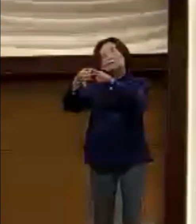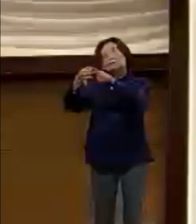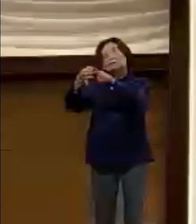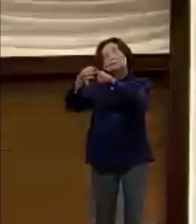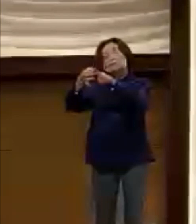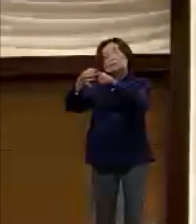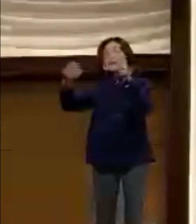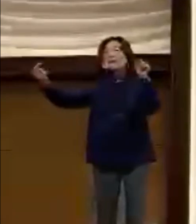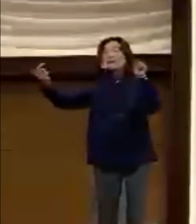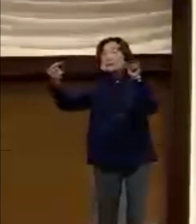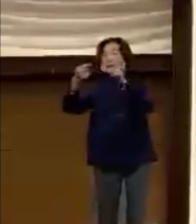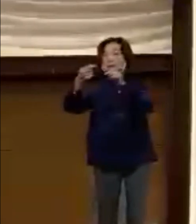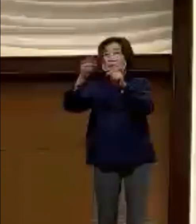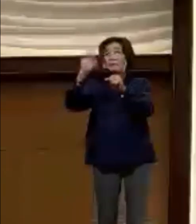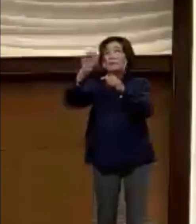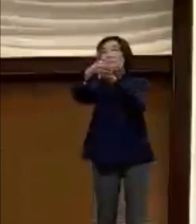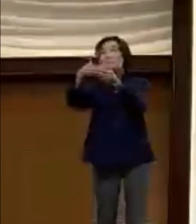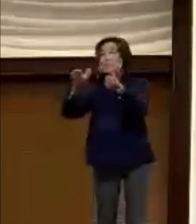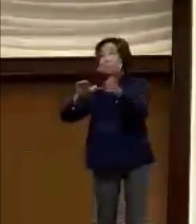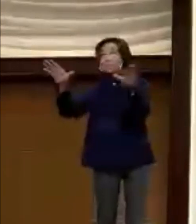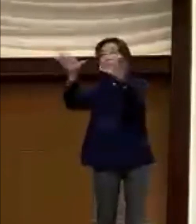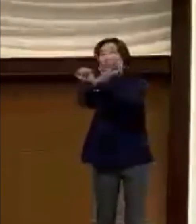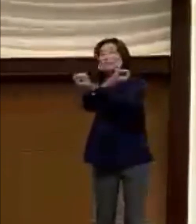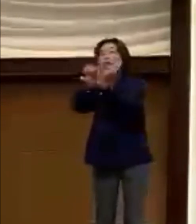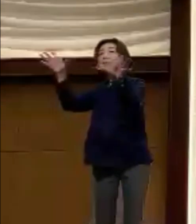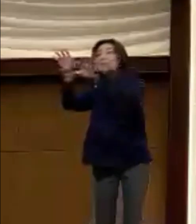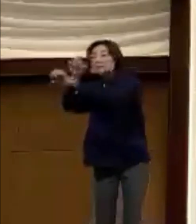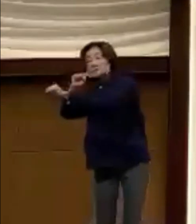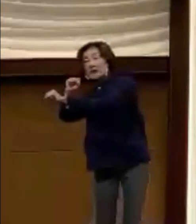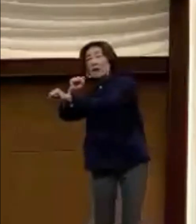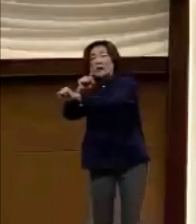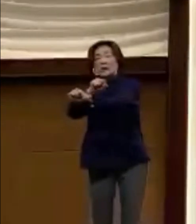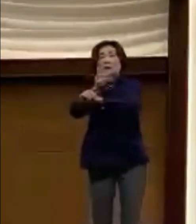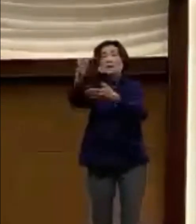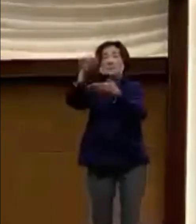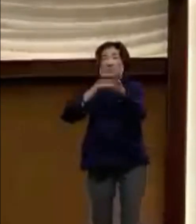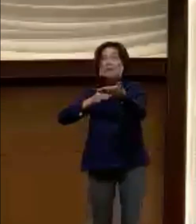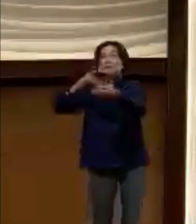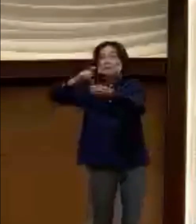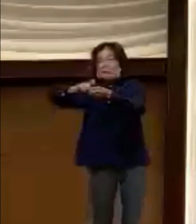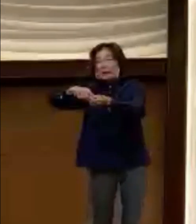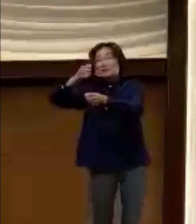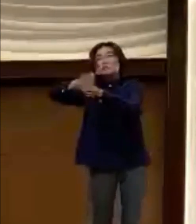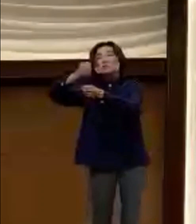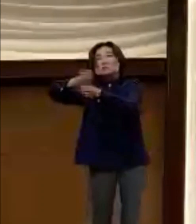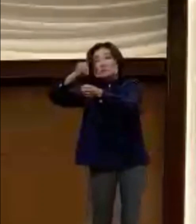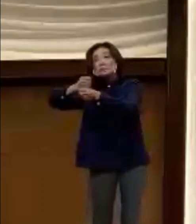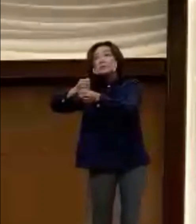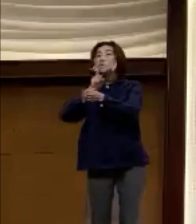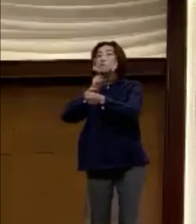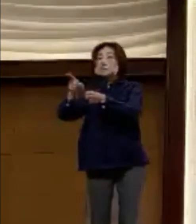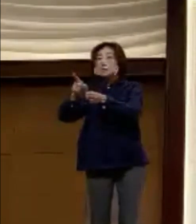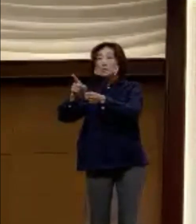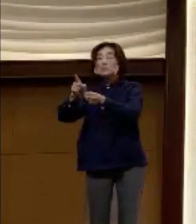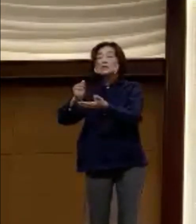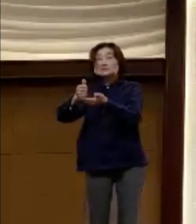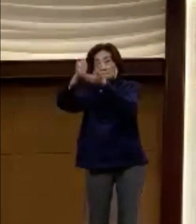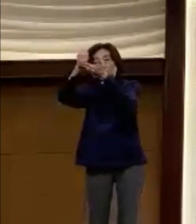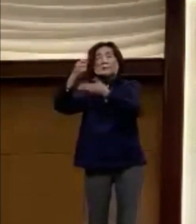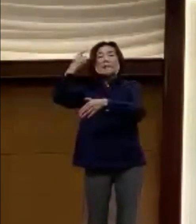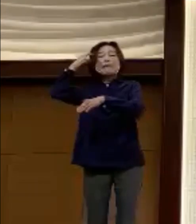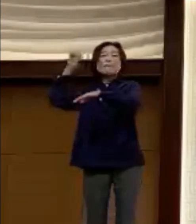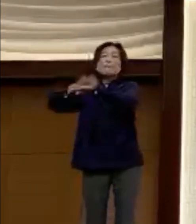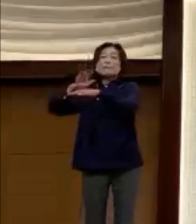接保障もなくなりました。そして売れる分だけ作ればいいんだという新自由主義農政になり